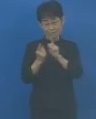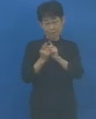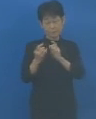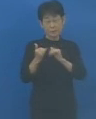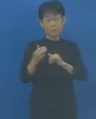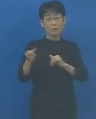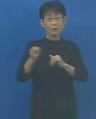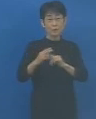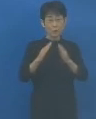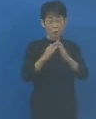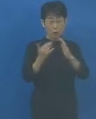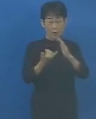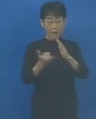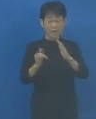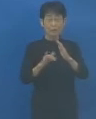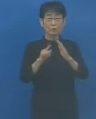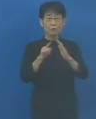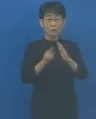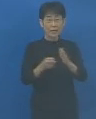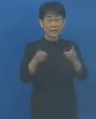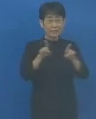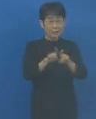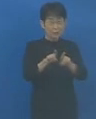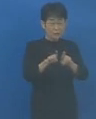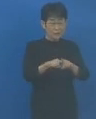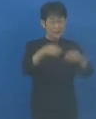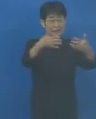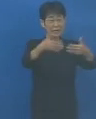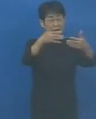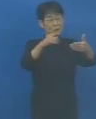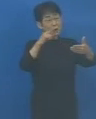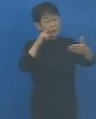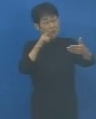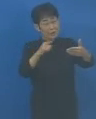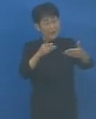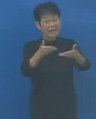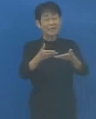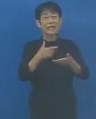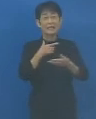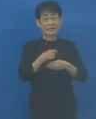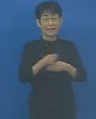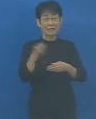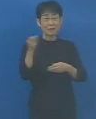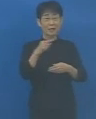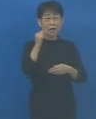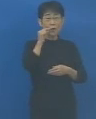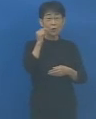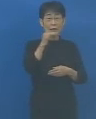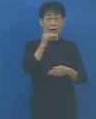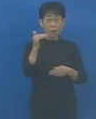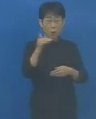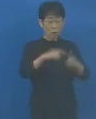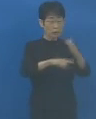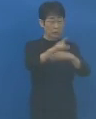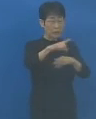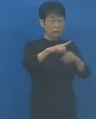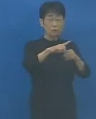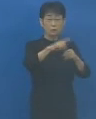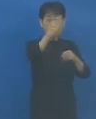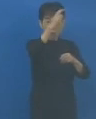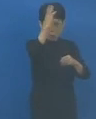見ていただく、こういうような応援をお願いを申し上げたいと思いますし米子東もいよいよ、甲子園に行くことになり